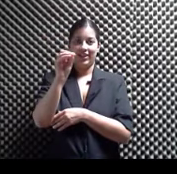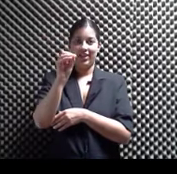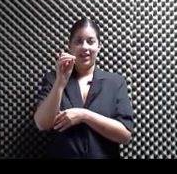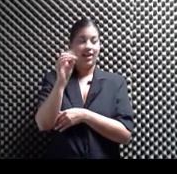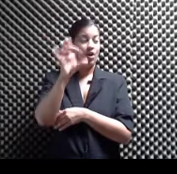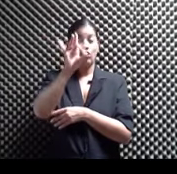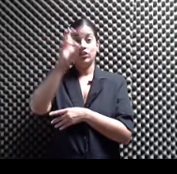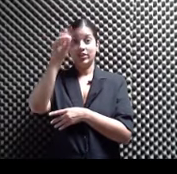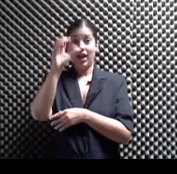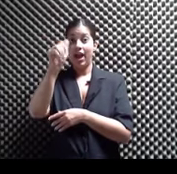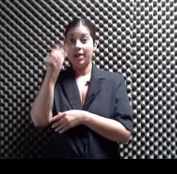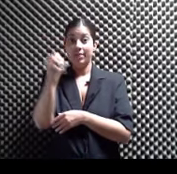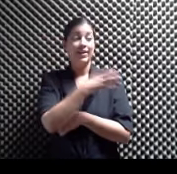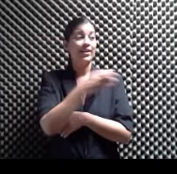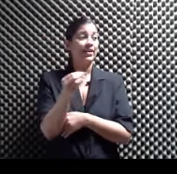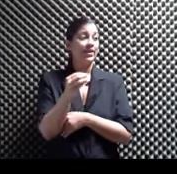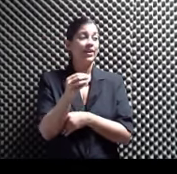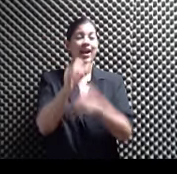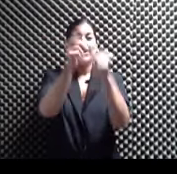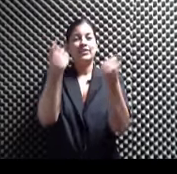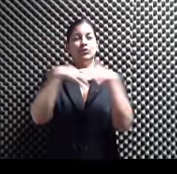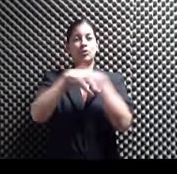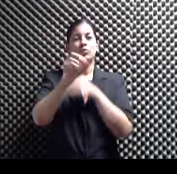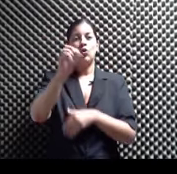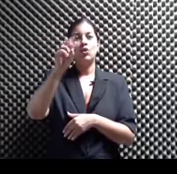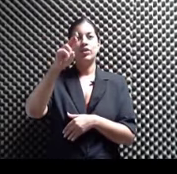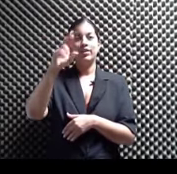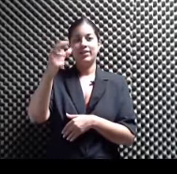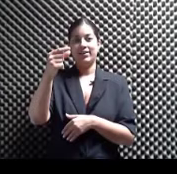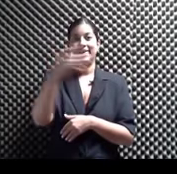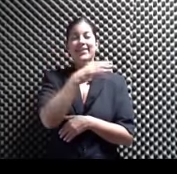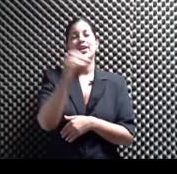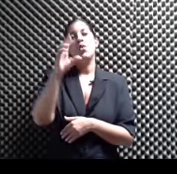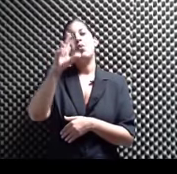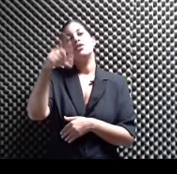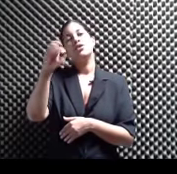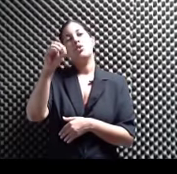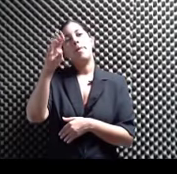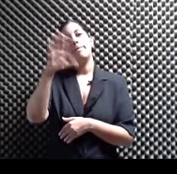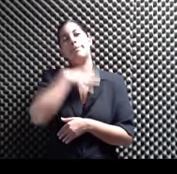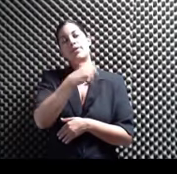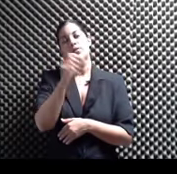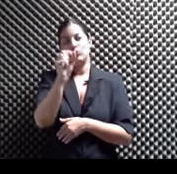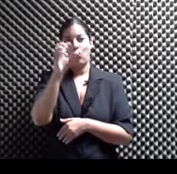¿Y por dónde más? Por artefusión.org. Y por cuarzoblanco.org. Gracias, Alex. Gracias, José